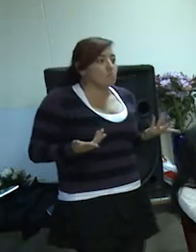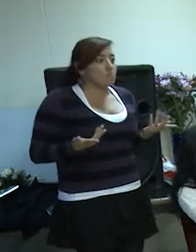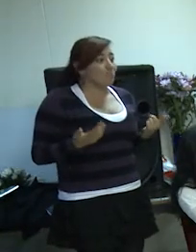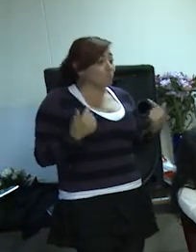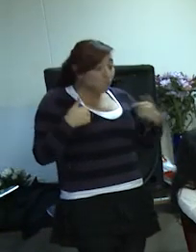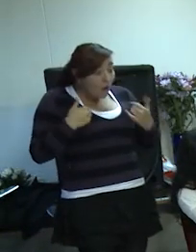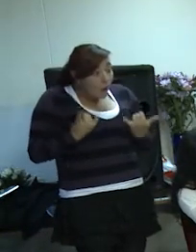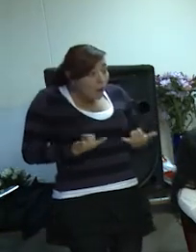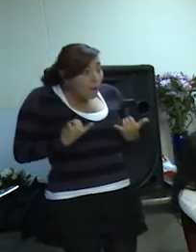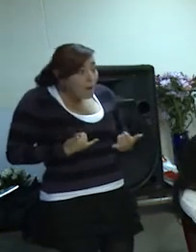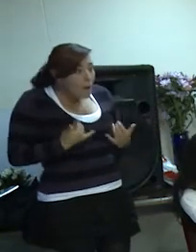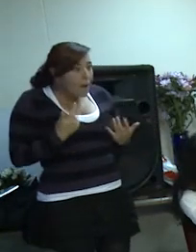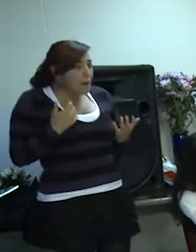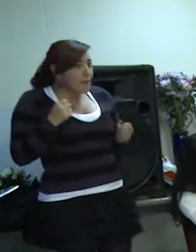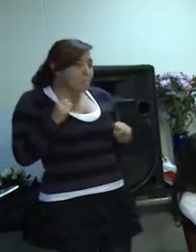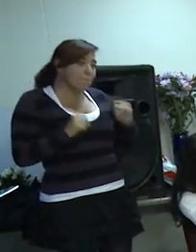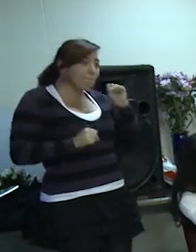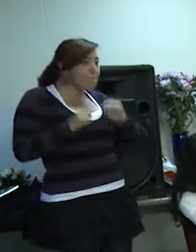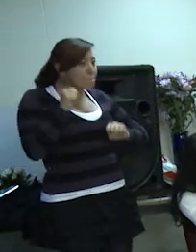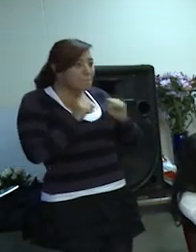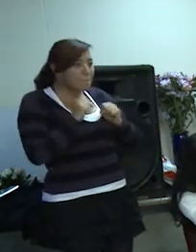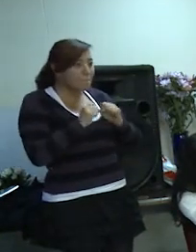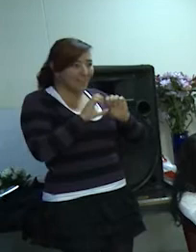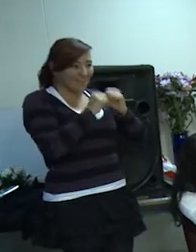no he tenido, digamos, la posibilidad de